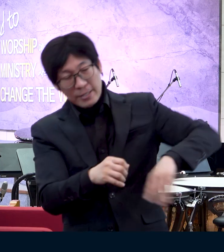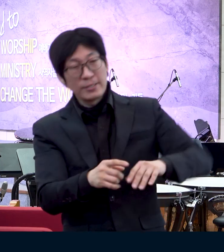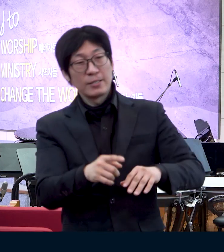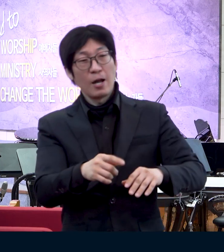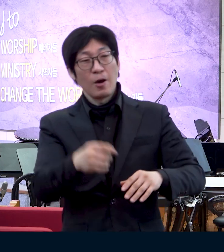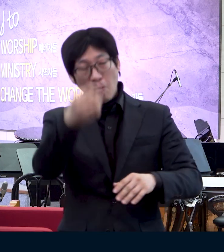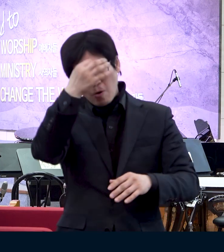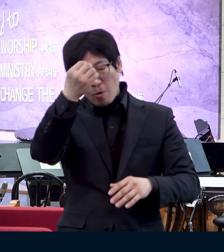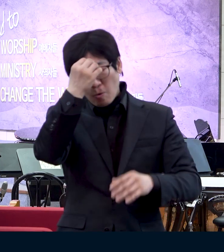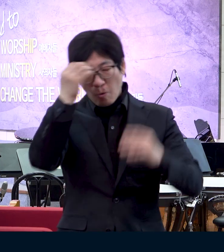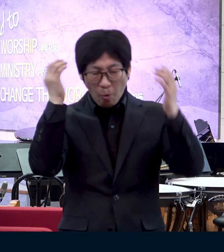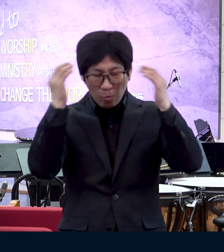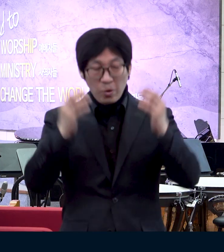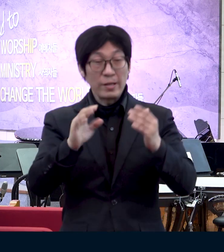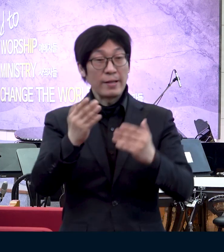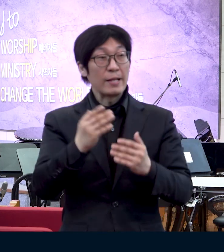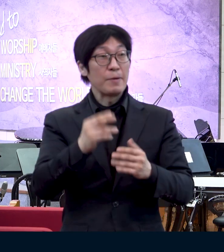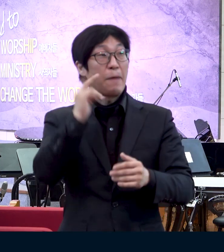인생이라니까요.